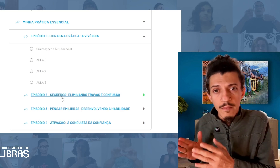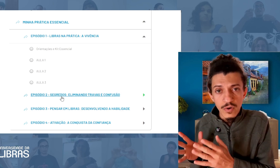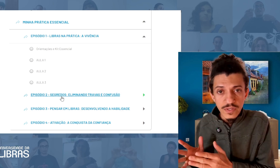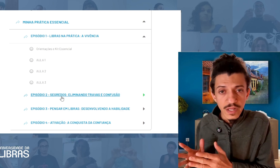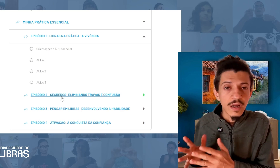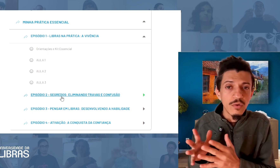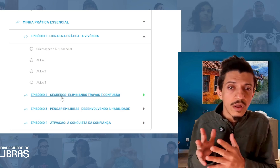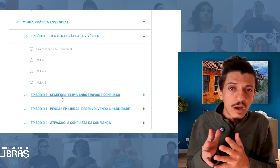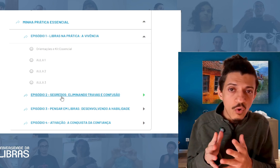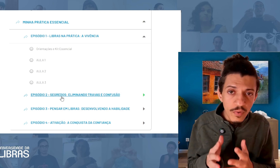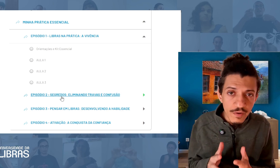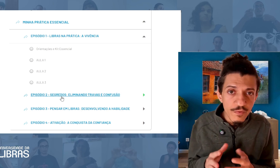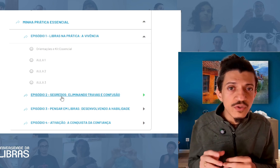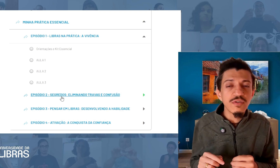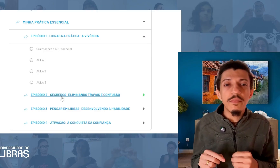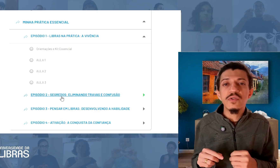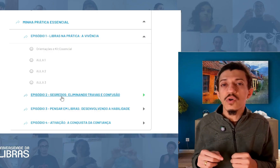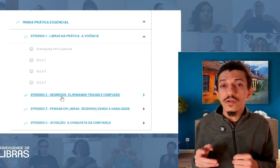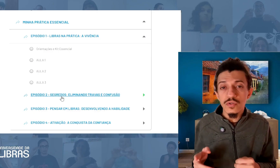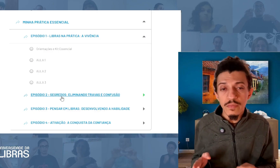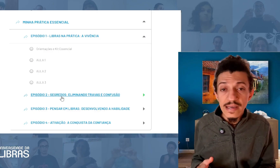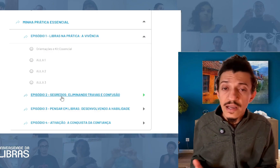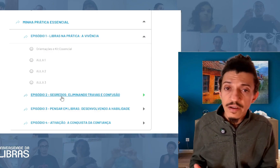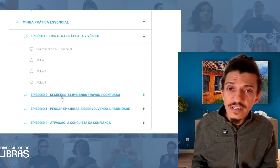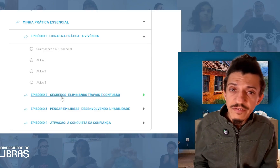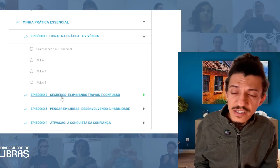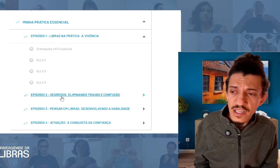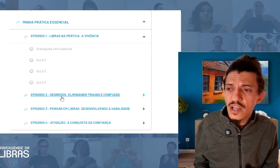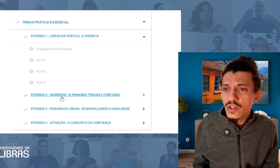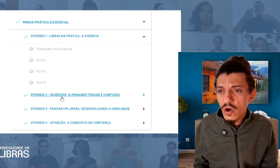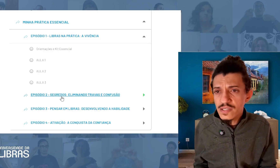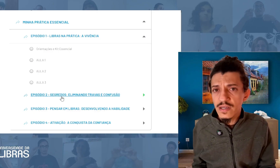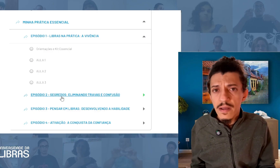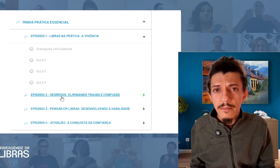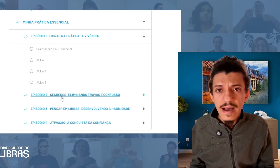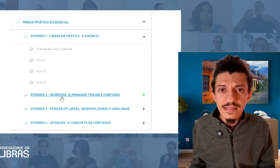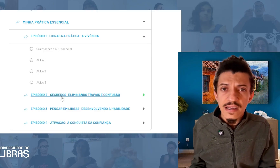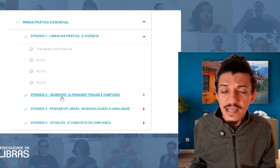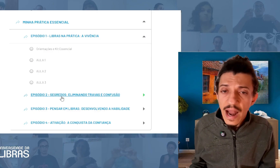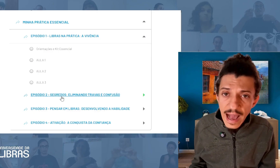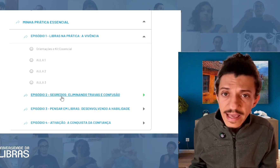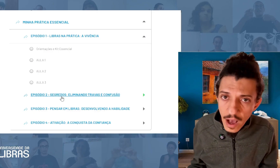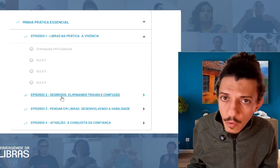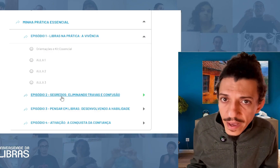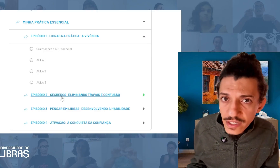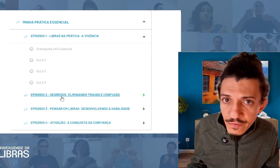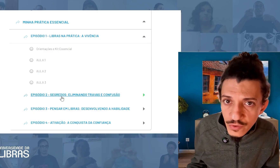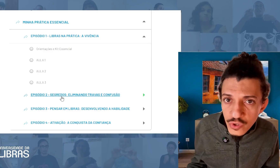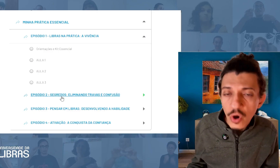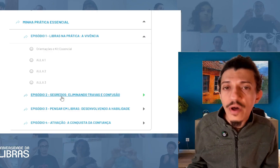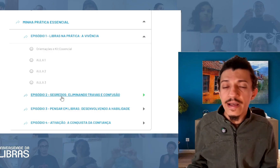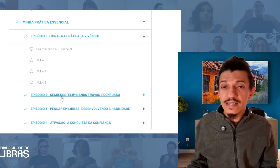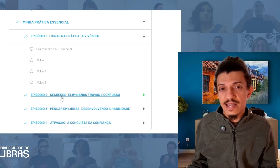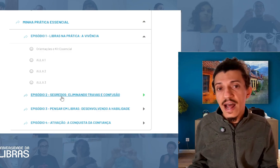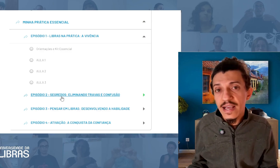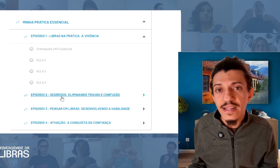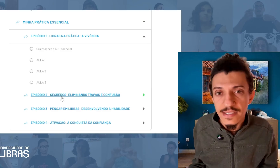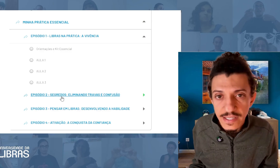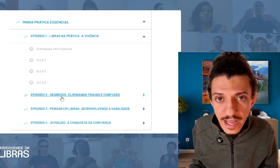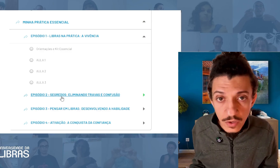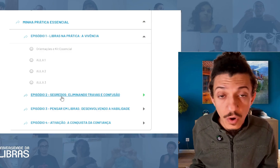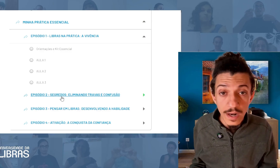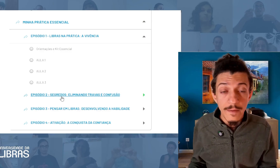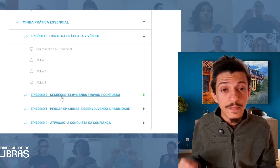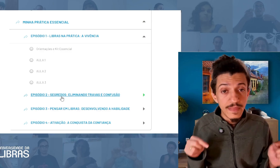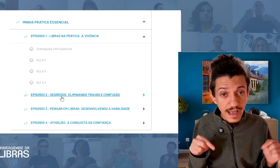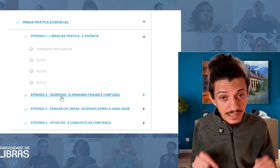vê mostrando como que funcionam os episódios e tudo mais, talvez você fique assim, nossa, mas será que realmente funciona? Será que dá